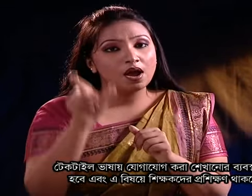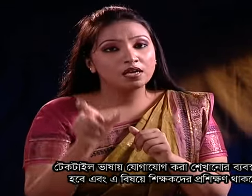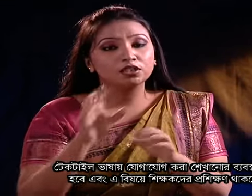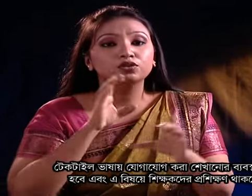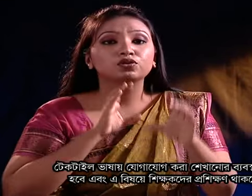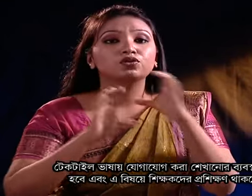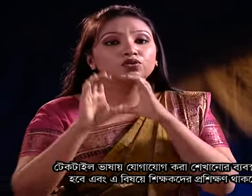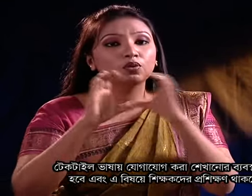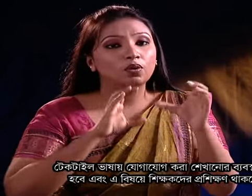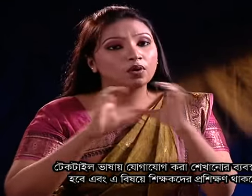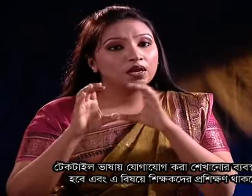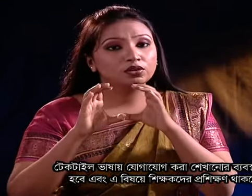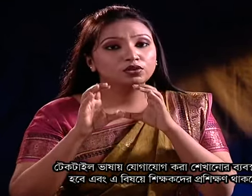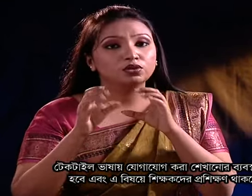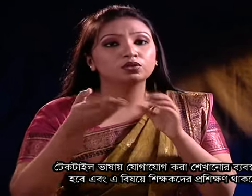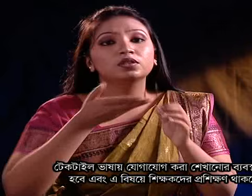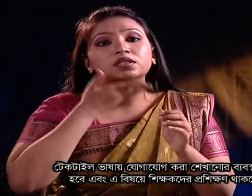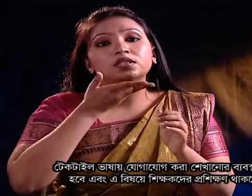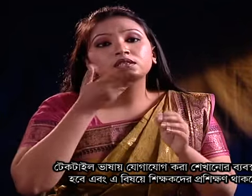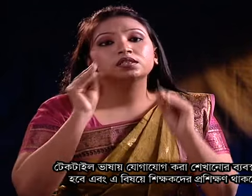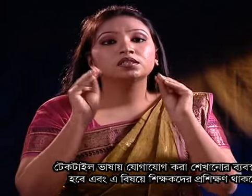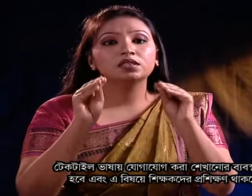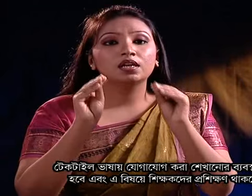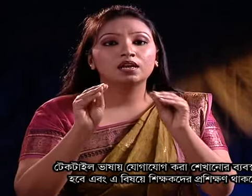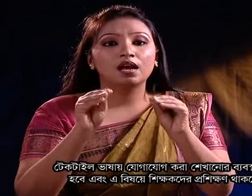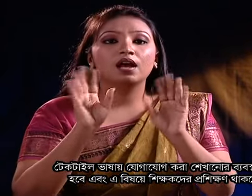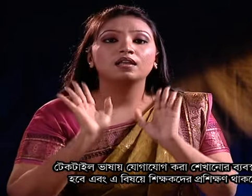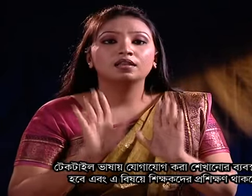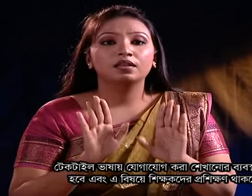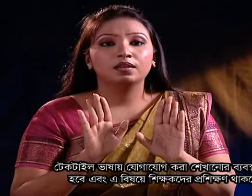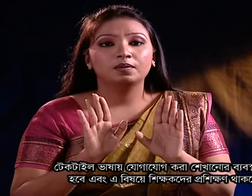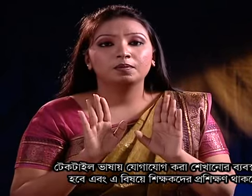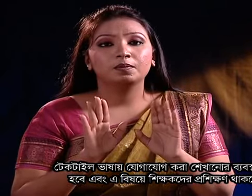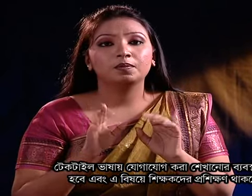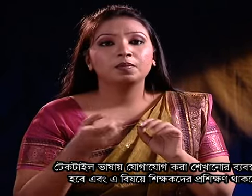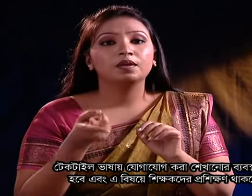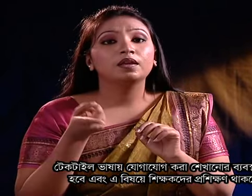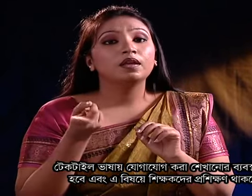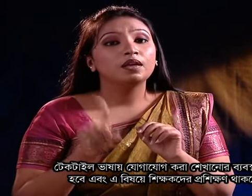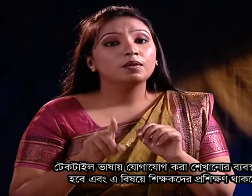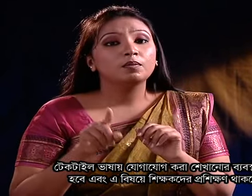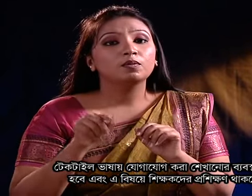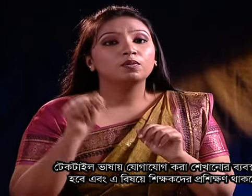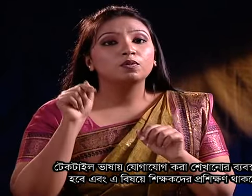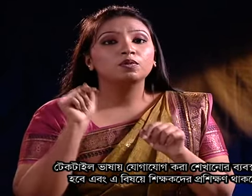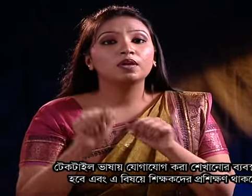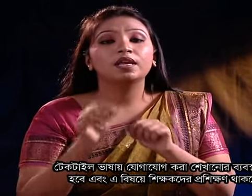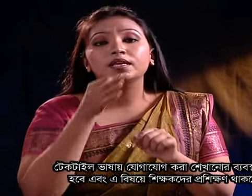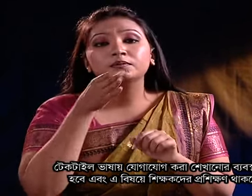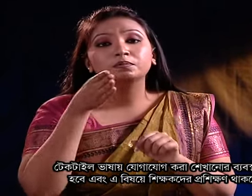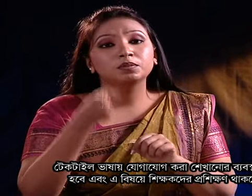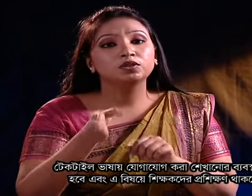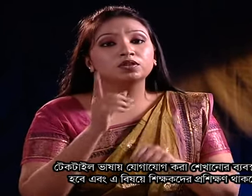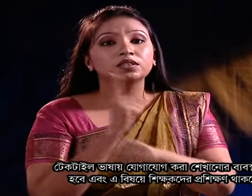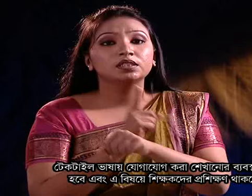করা শেখানোর ব্যবস্থা রাখা হবে এবং এ বিষয়ে শিক্ষকদের প্রশিক্ষণ